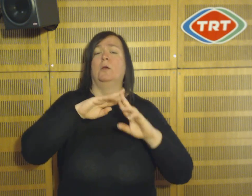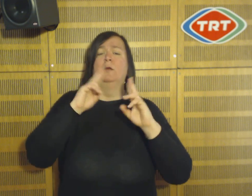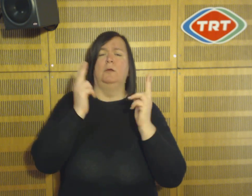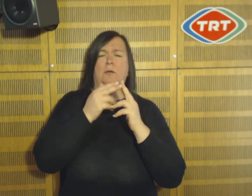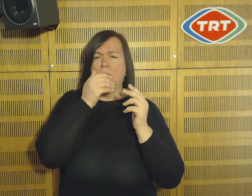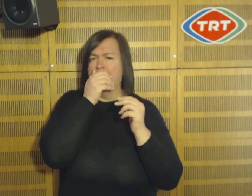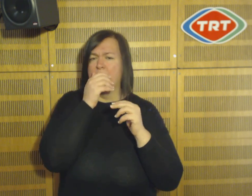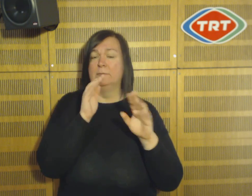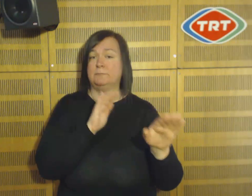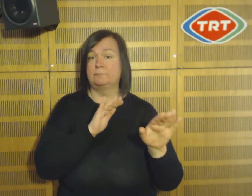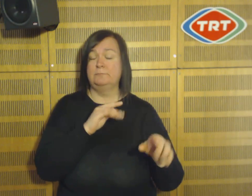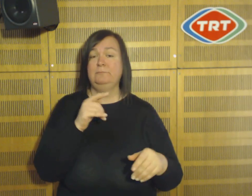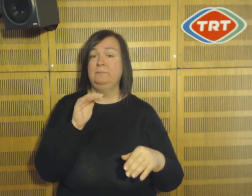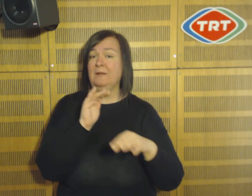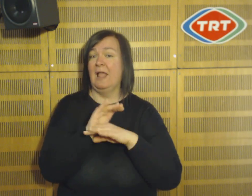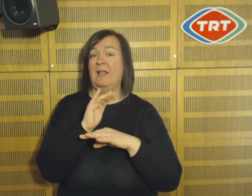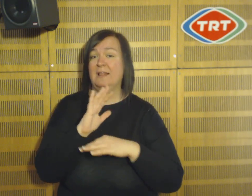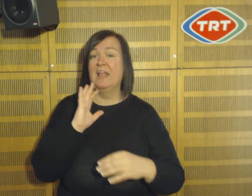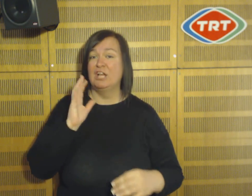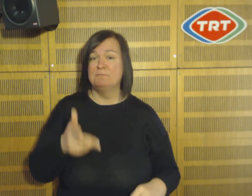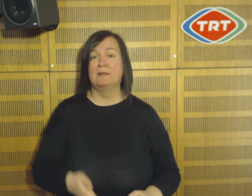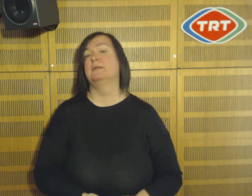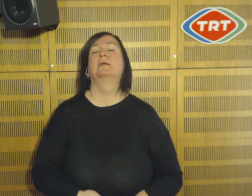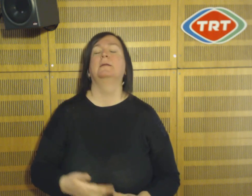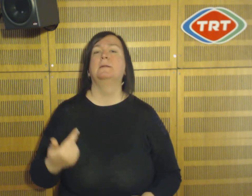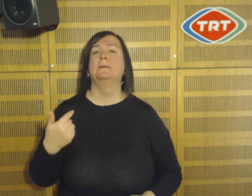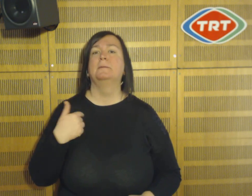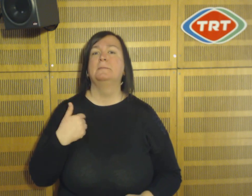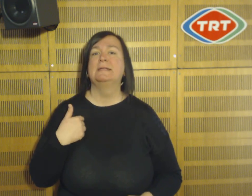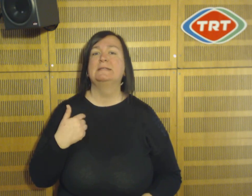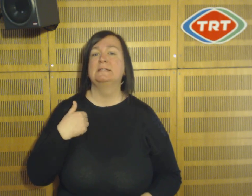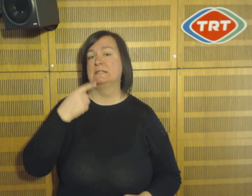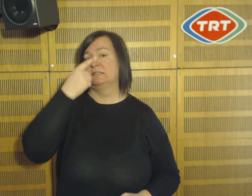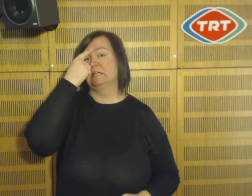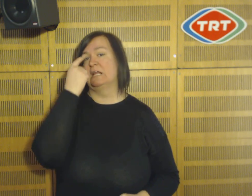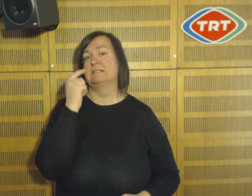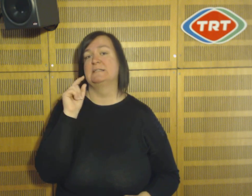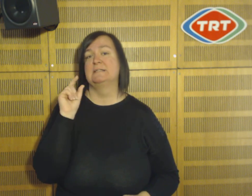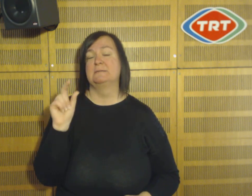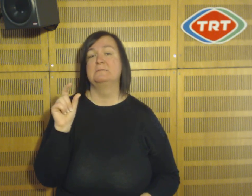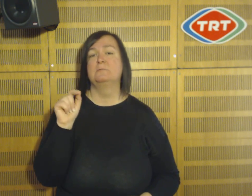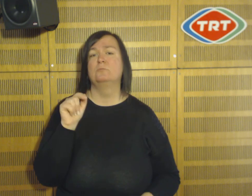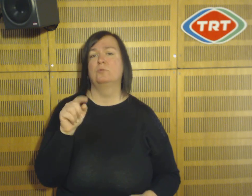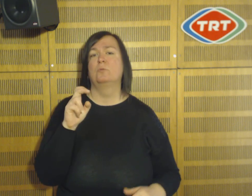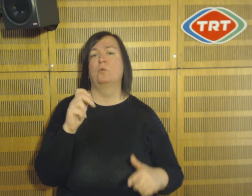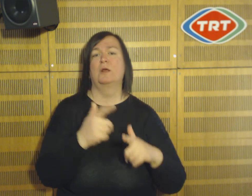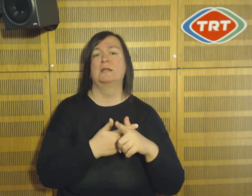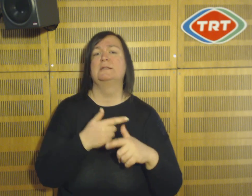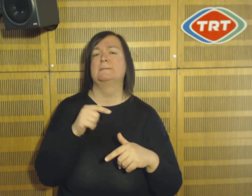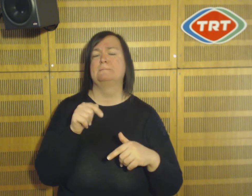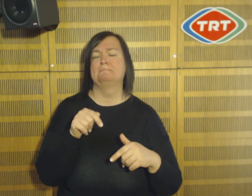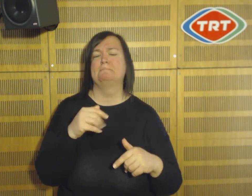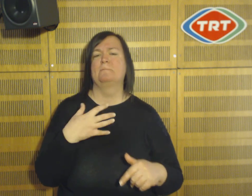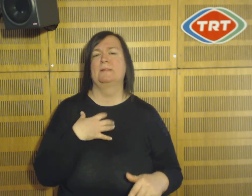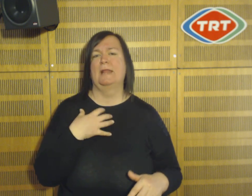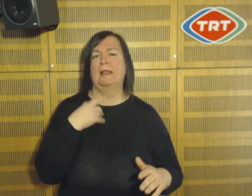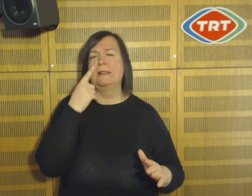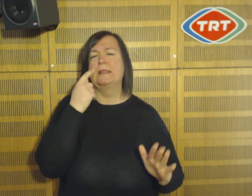Eee hayata geçirilmekte Biz Eee şanslı kısmındayız bu projenin içerisinde yer alarak kendi kimliklerimiz hani